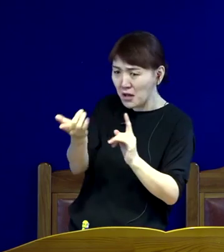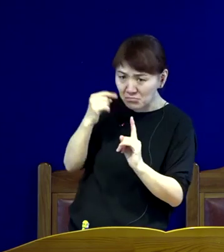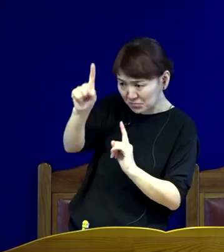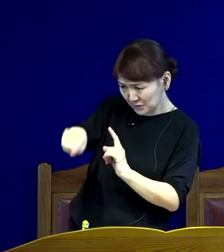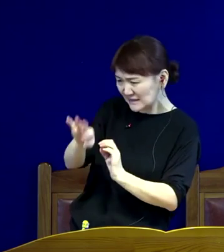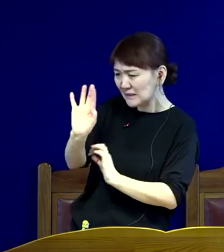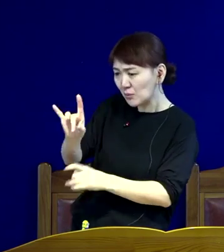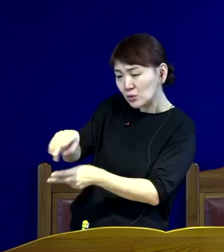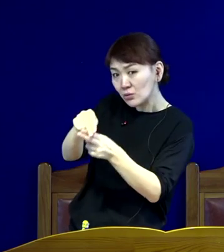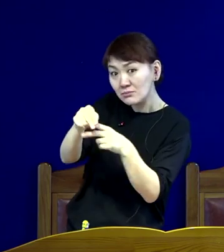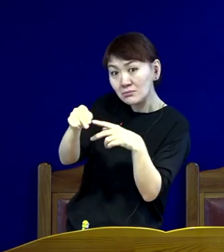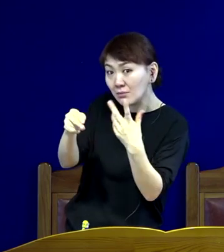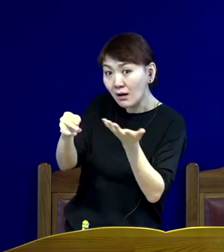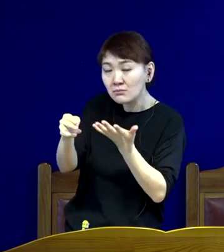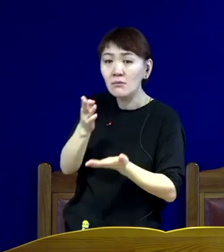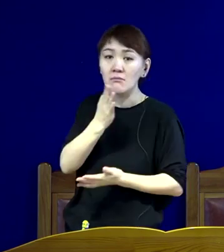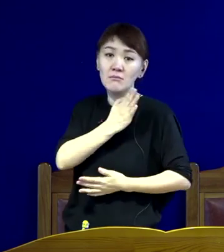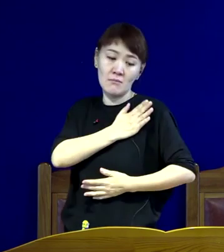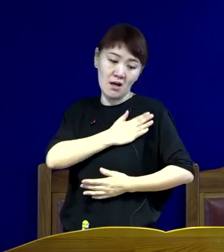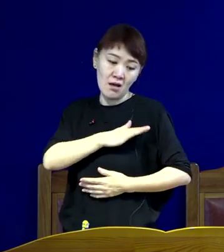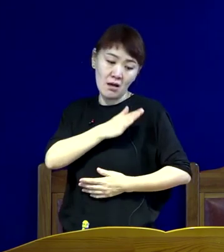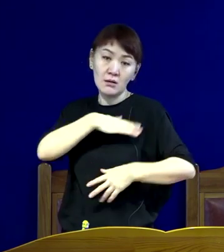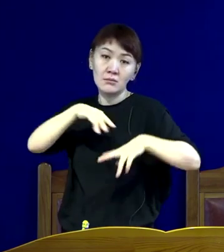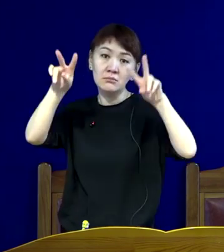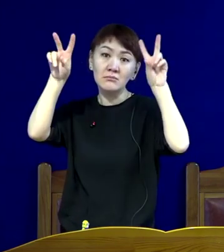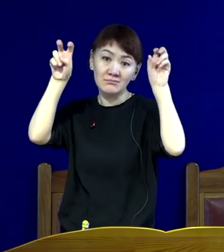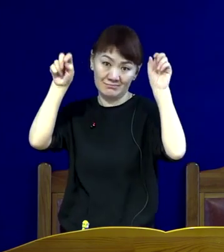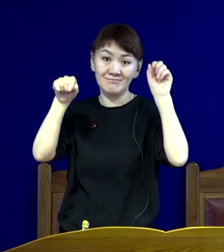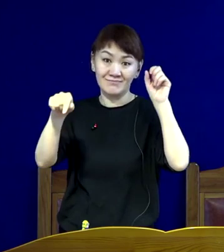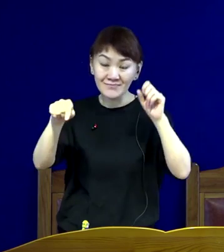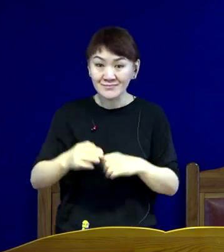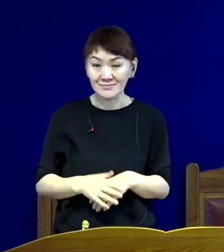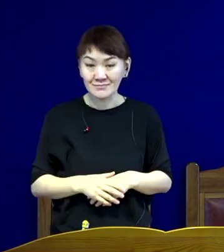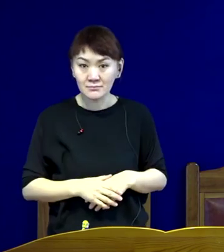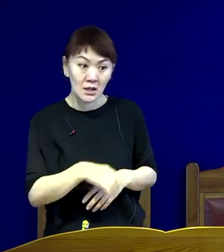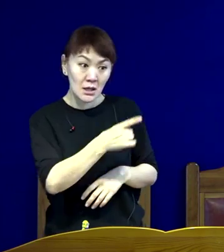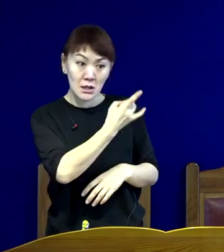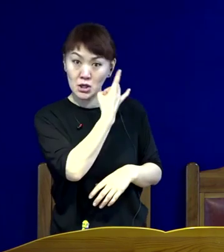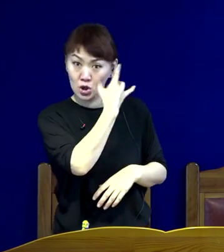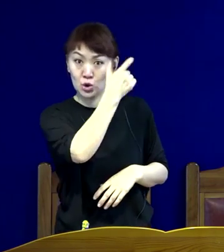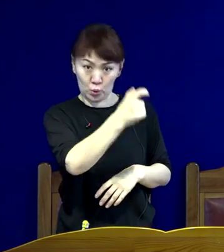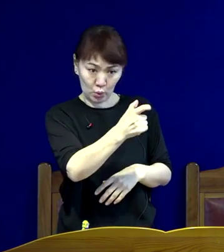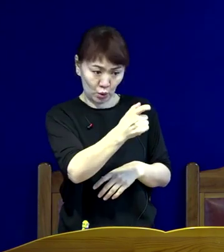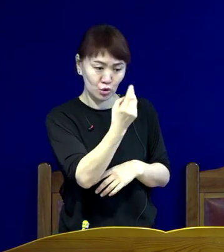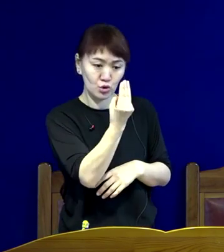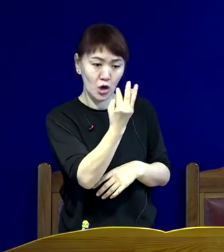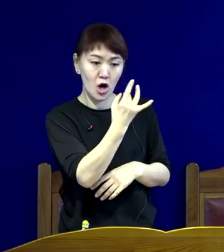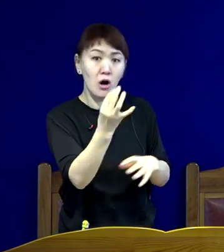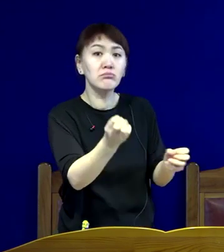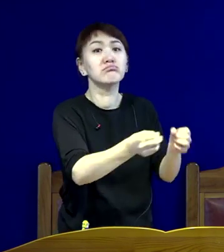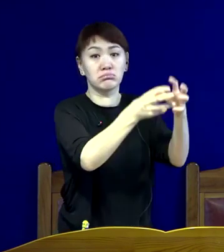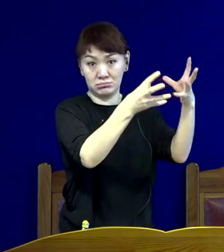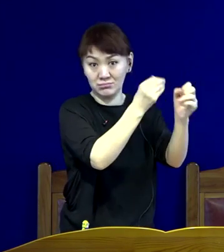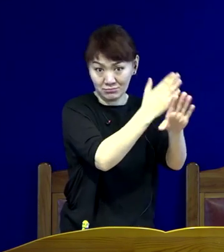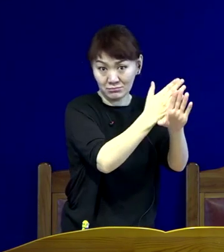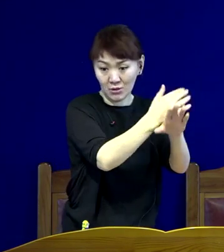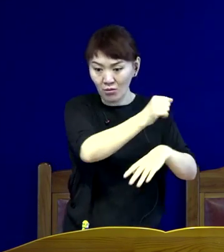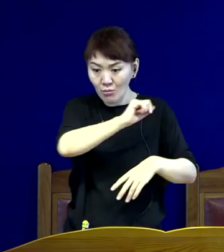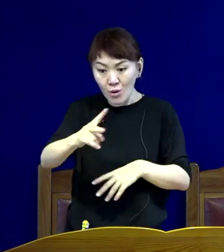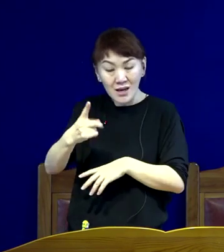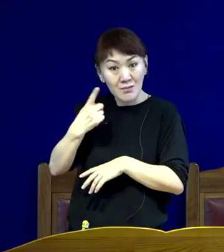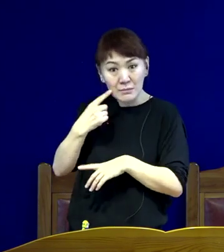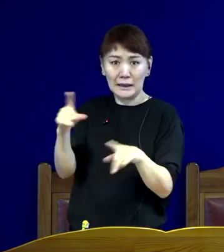Бурхан эрэгтэй хүний шороогоор бүтээсэн. Эмэгтэй хүнийг шин шороогоор бүтээх боломжтой байсан. Бурхан эрэгтэй